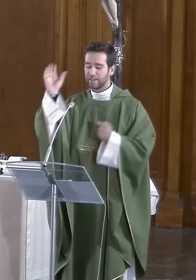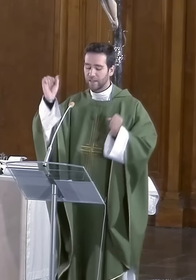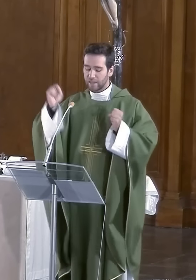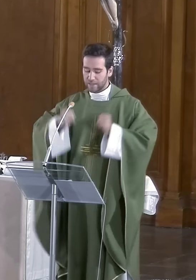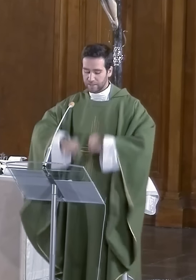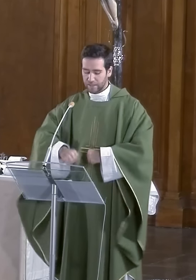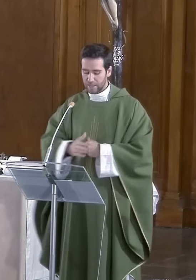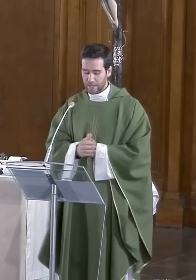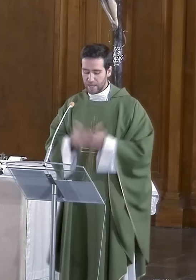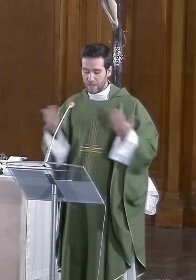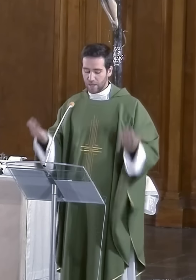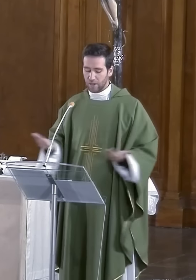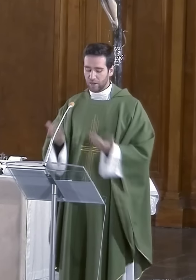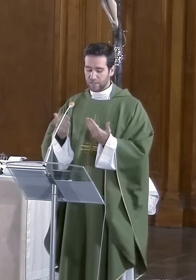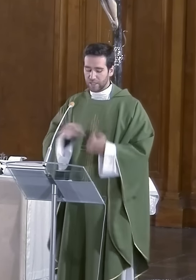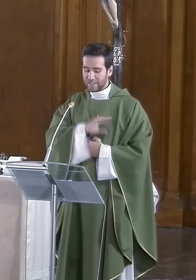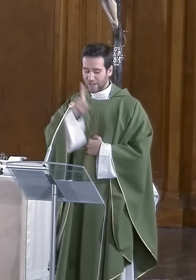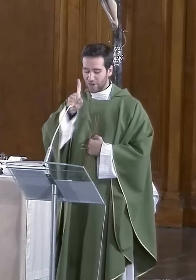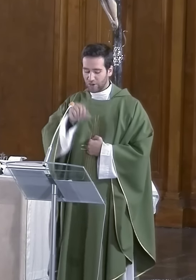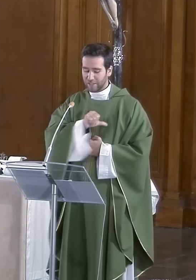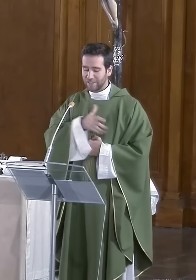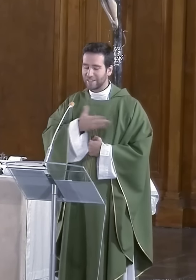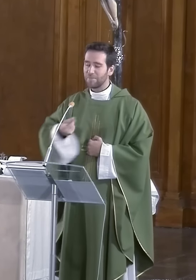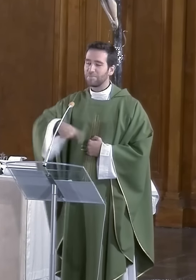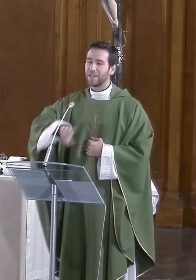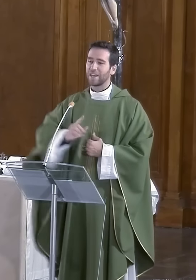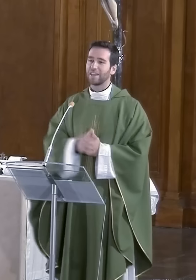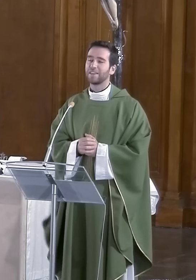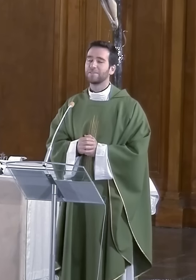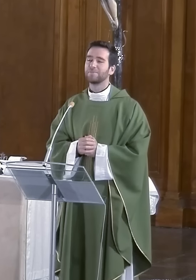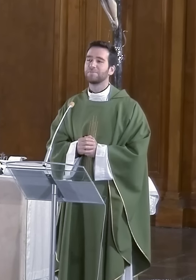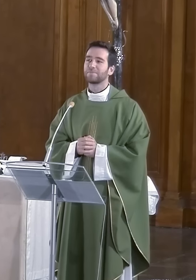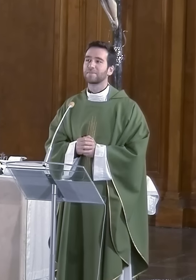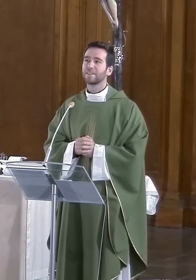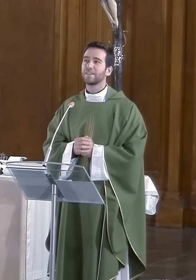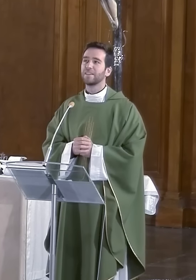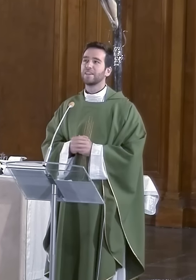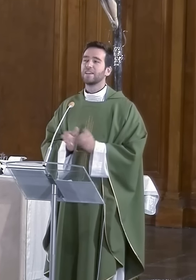vida eterna. Señor, ten piedad.